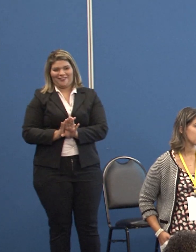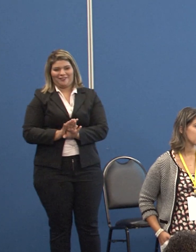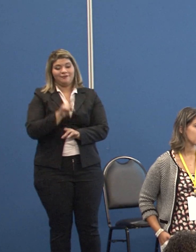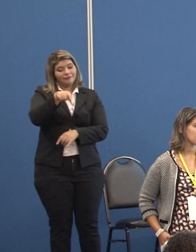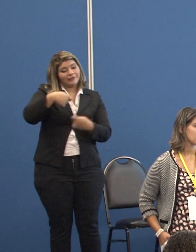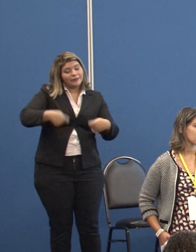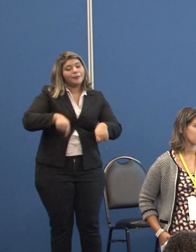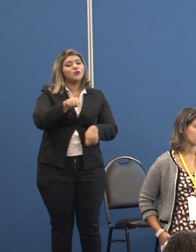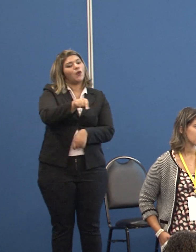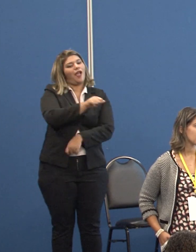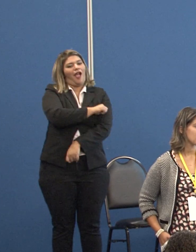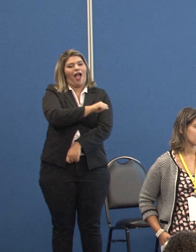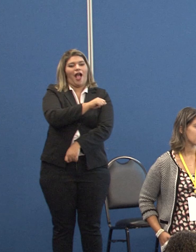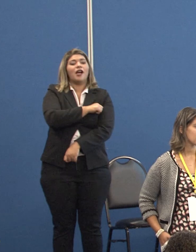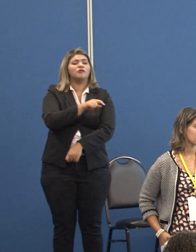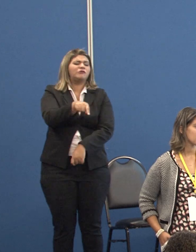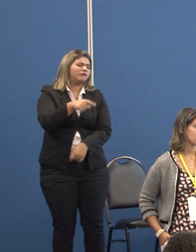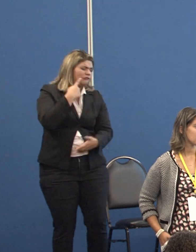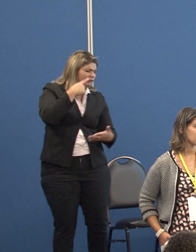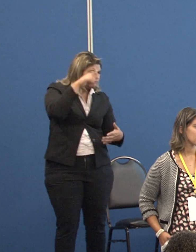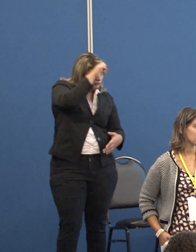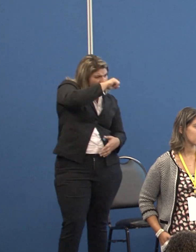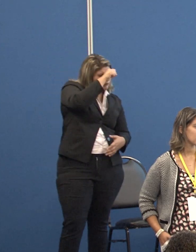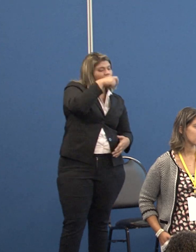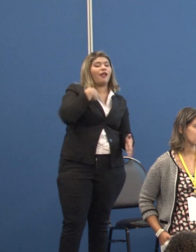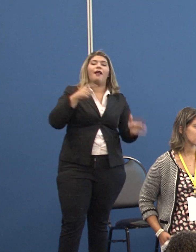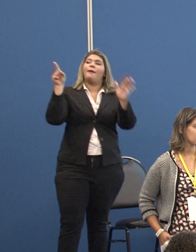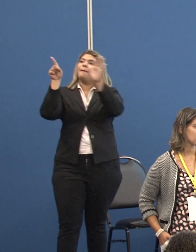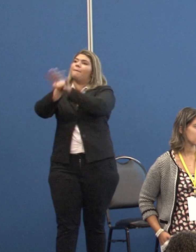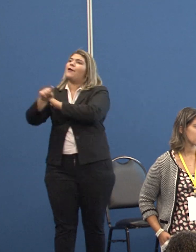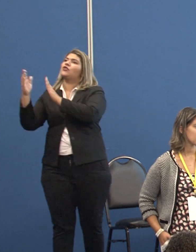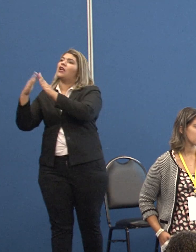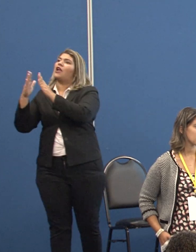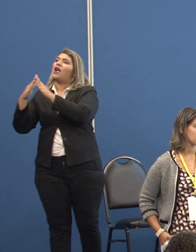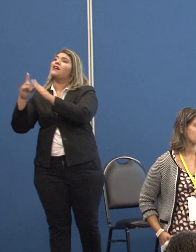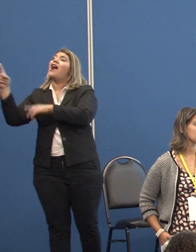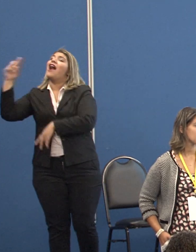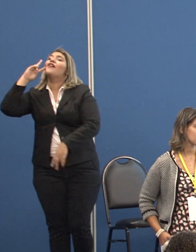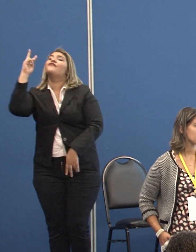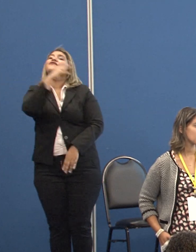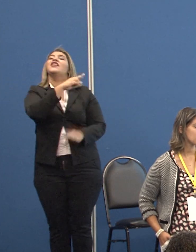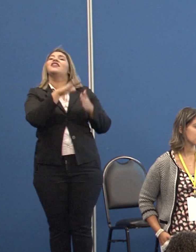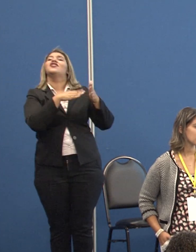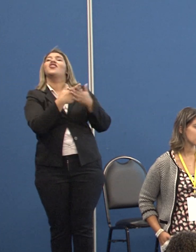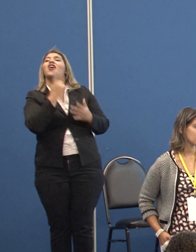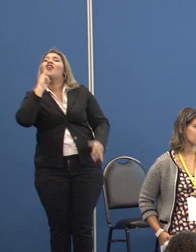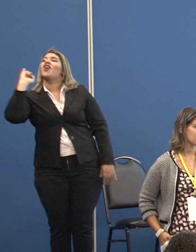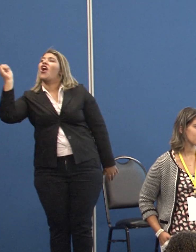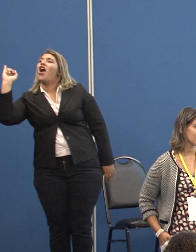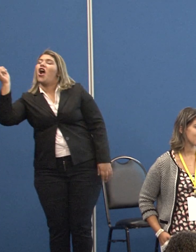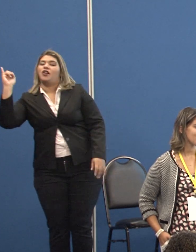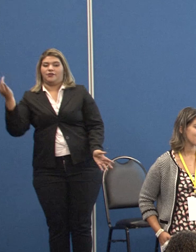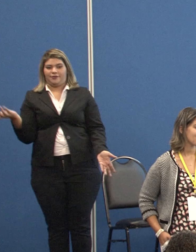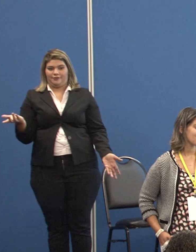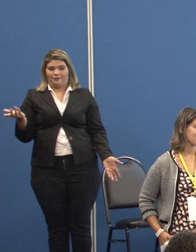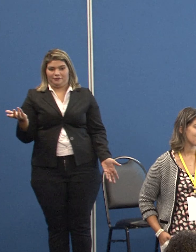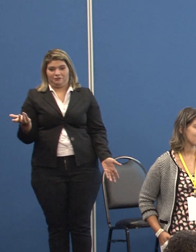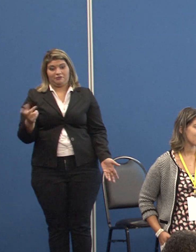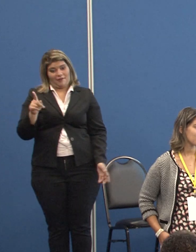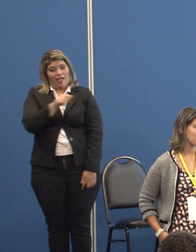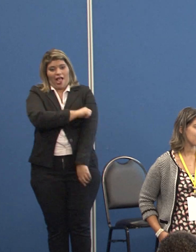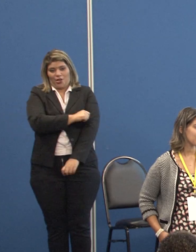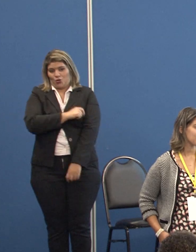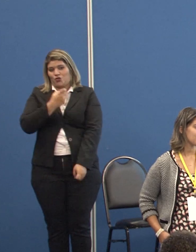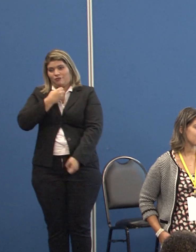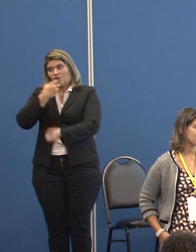esse aluno vai fazer essa pergunta em casa. Por quê? E olha, essa pasta de dente eu vi no colégio. Lembra que no início a gente falou que o ensino precisa partir